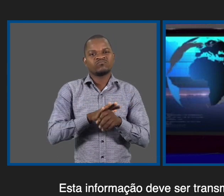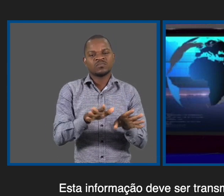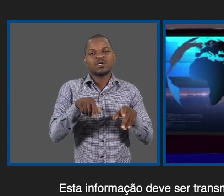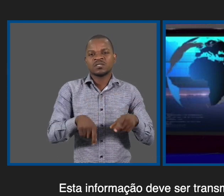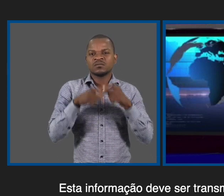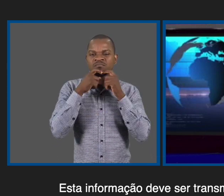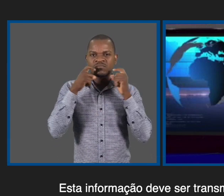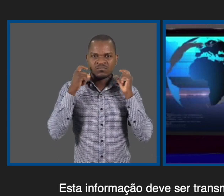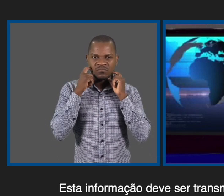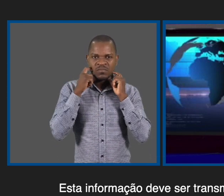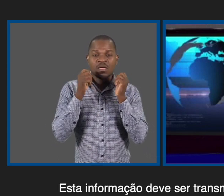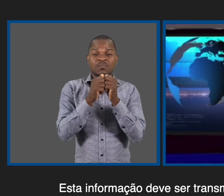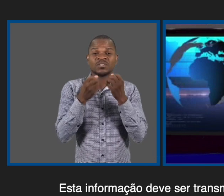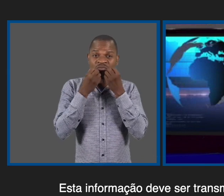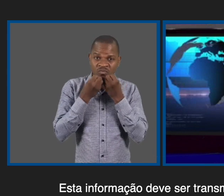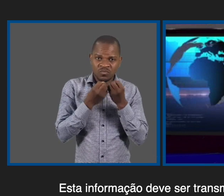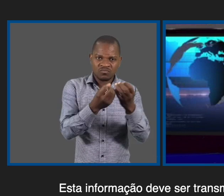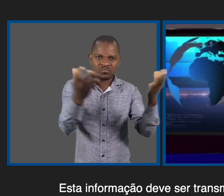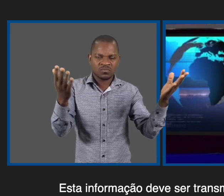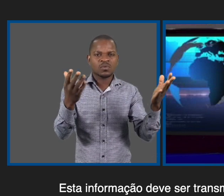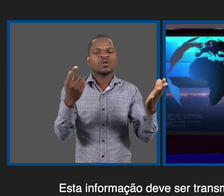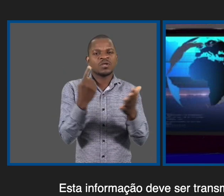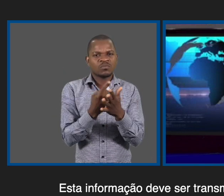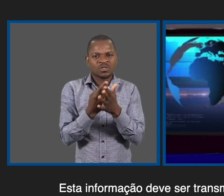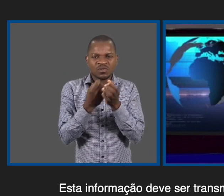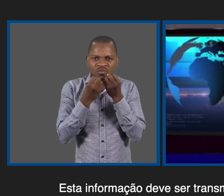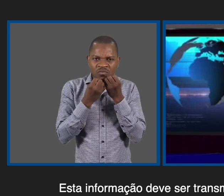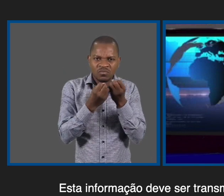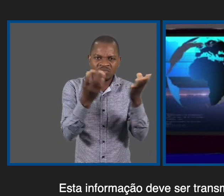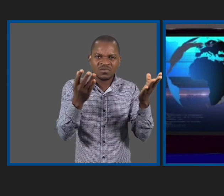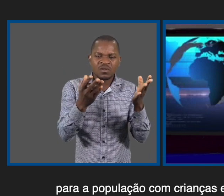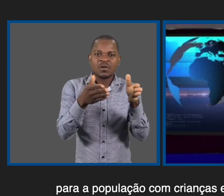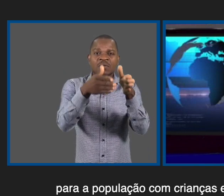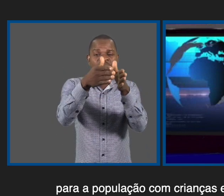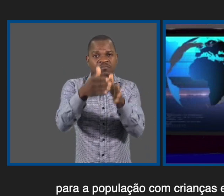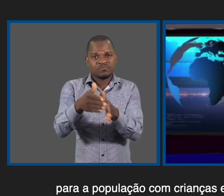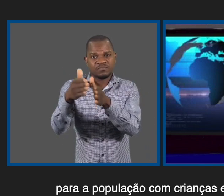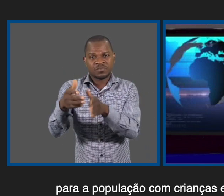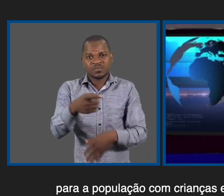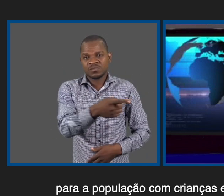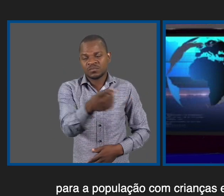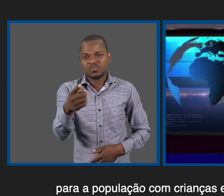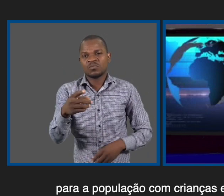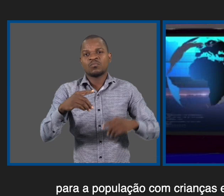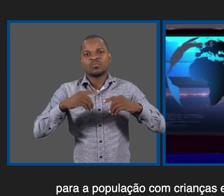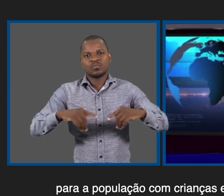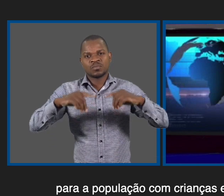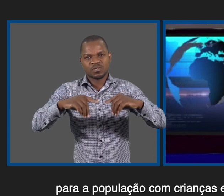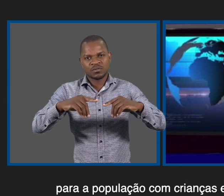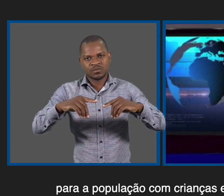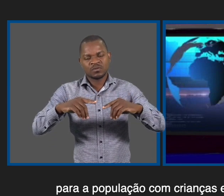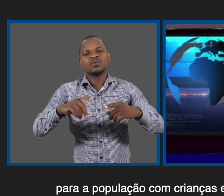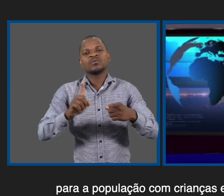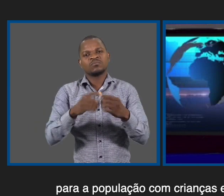Moçambique. Esta informação deve ser transmitida de uma forma acessível para a população